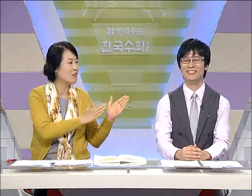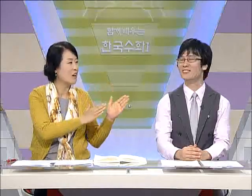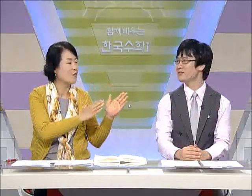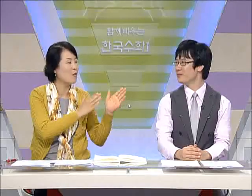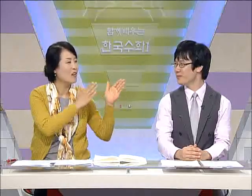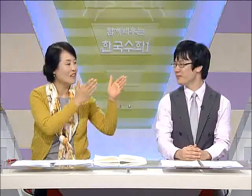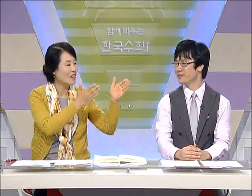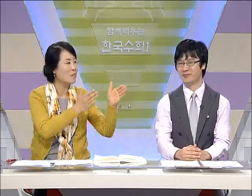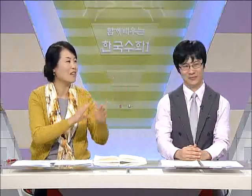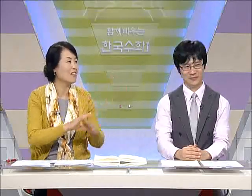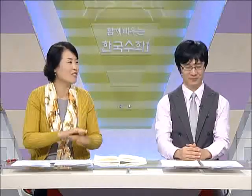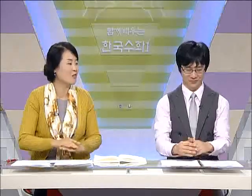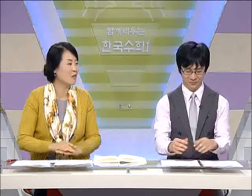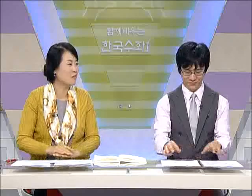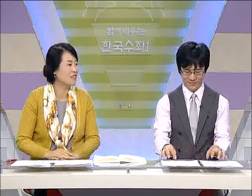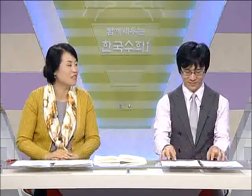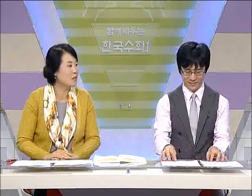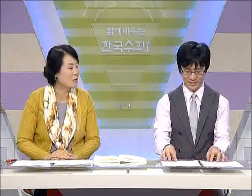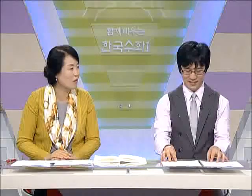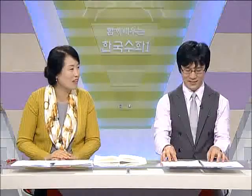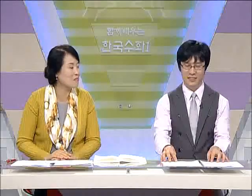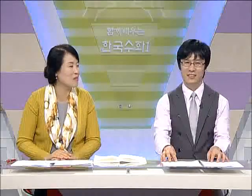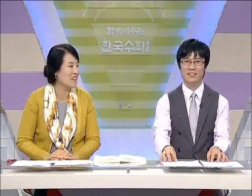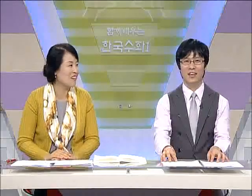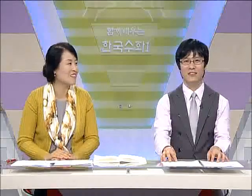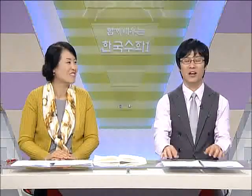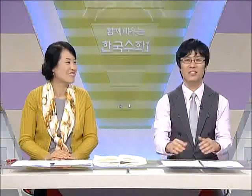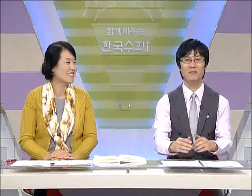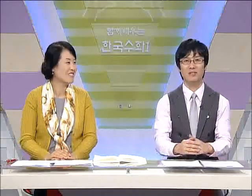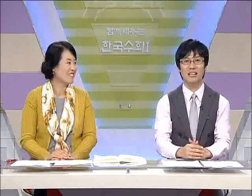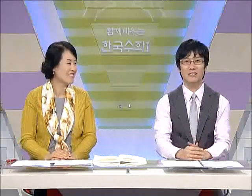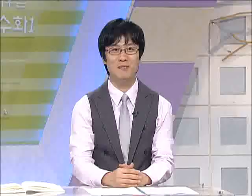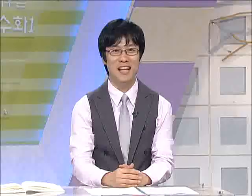질문하고 대답하는 형식으로 한번 연습을 해보도록 하겠습니다. 네, 제가 질문을 하겠습니다.